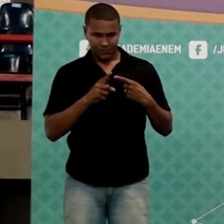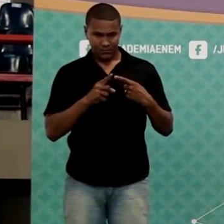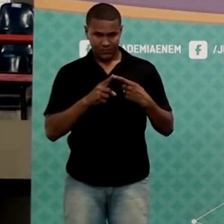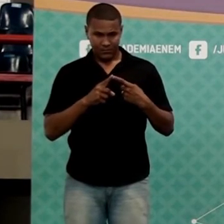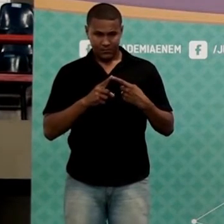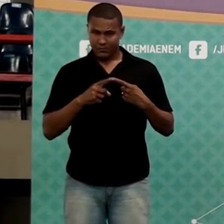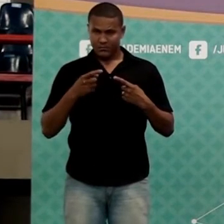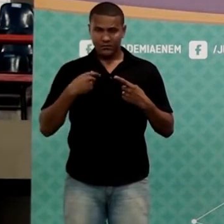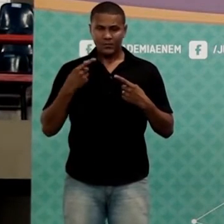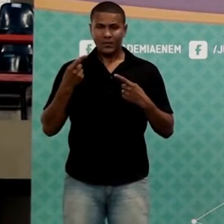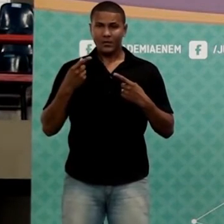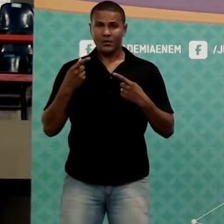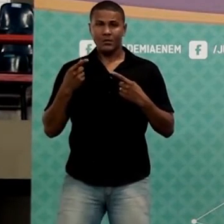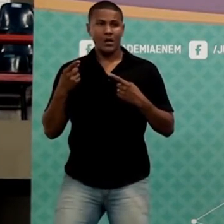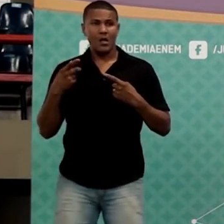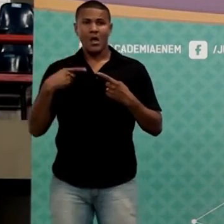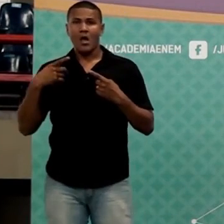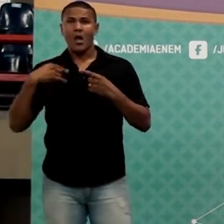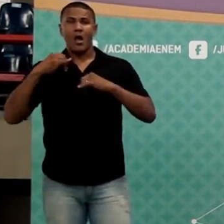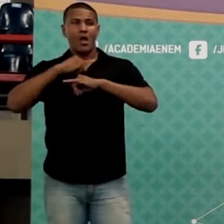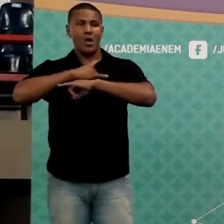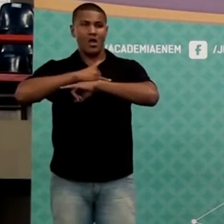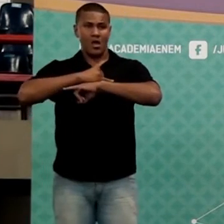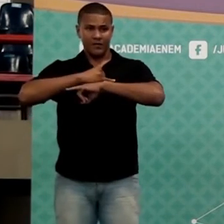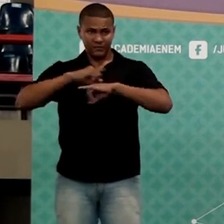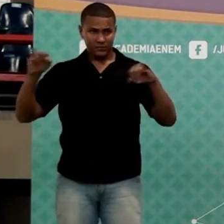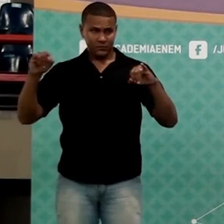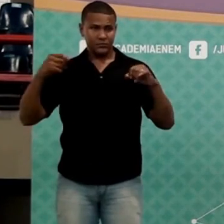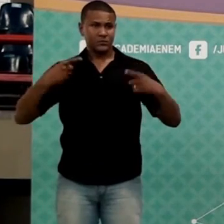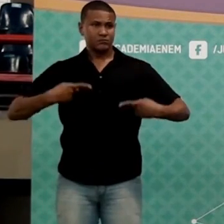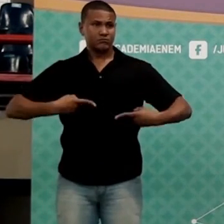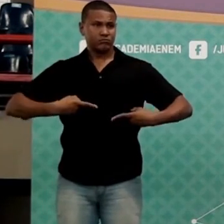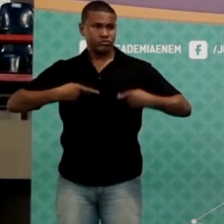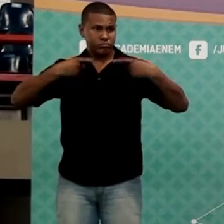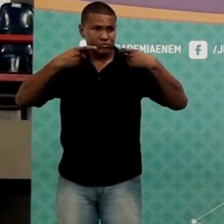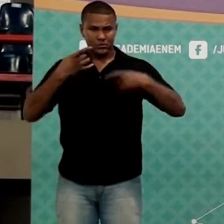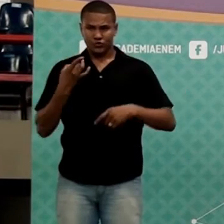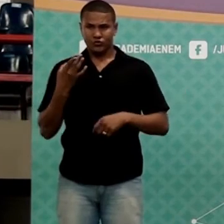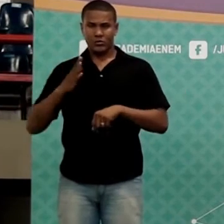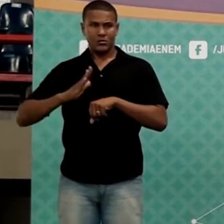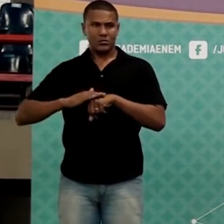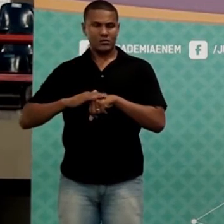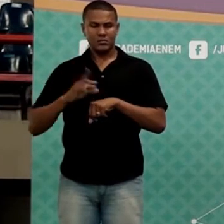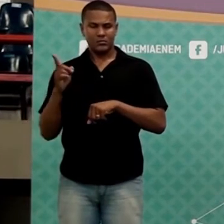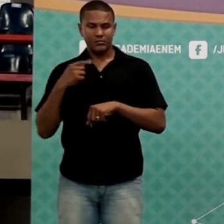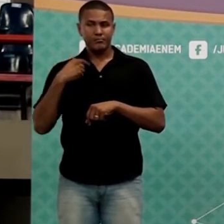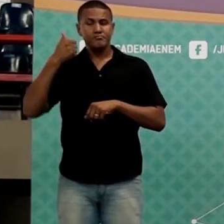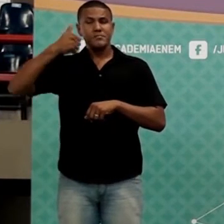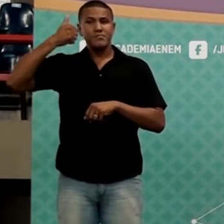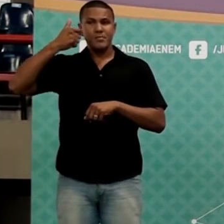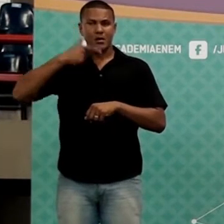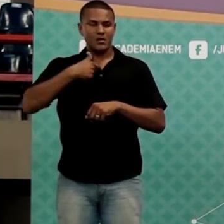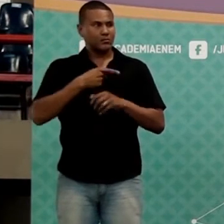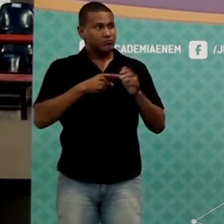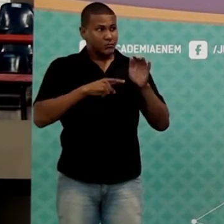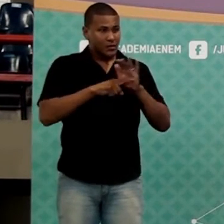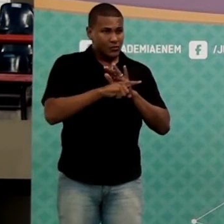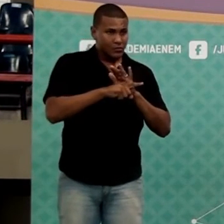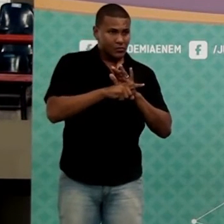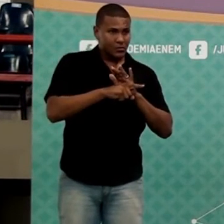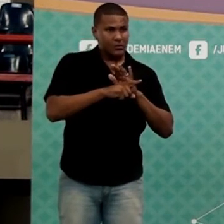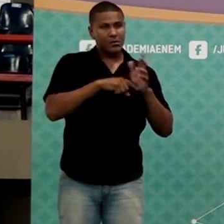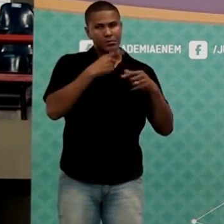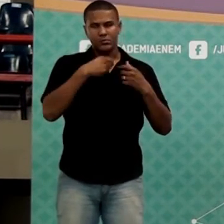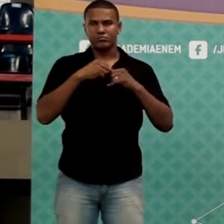declarar guerra sozinho. Tem que consultar o parlamento, viu, para fazer guerra. Dois. Ele não